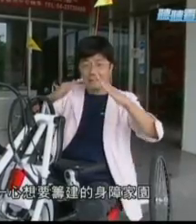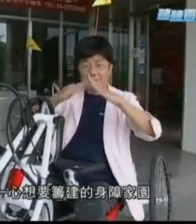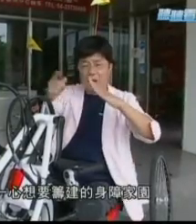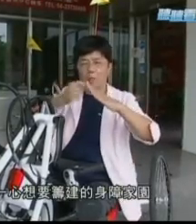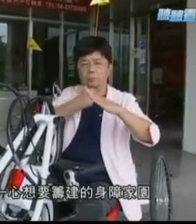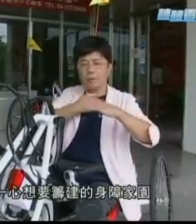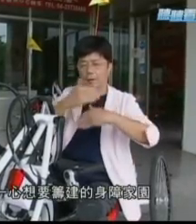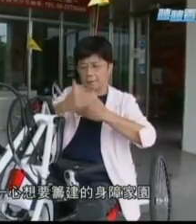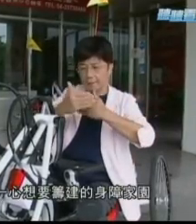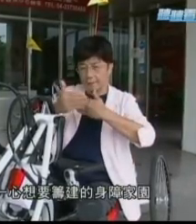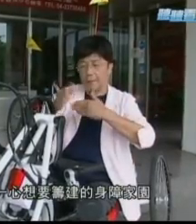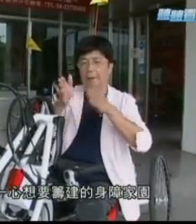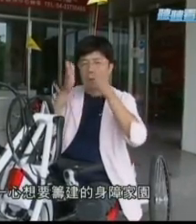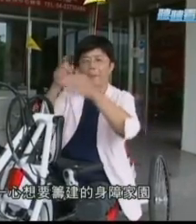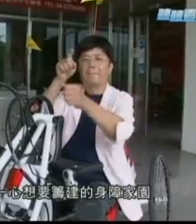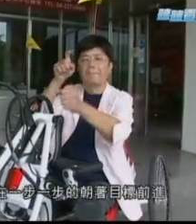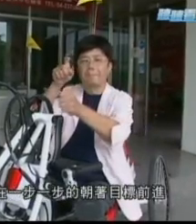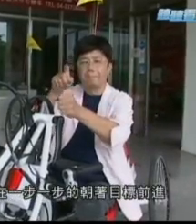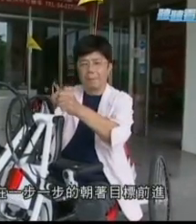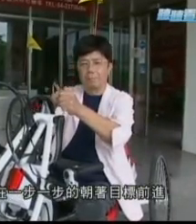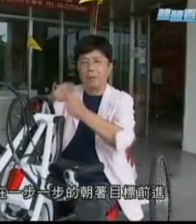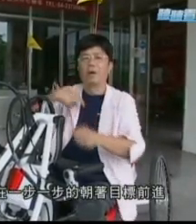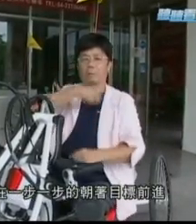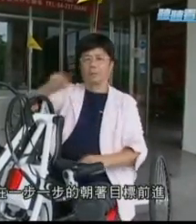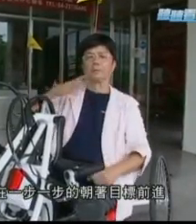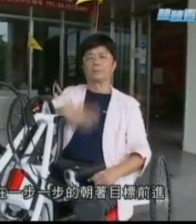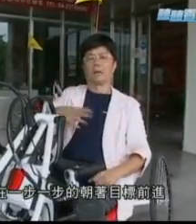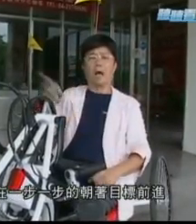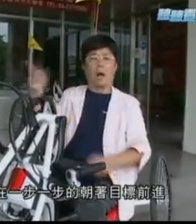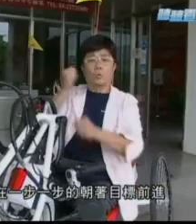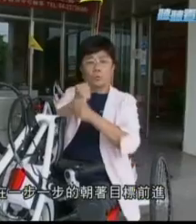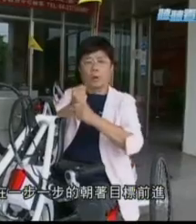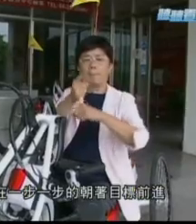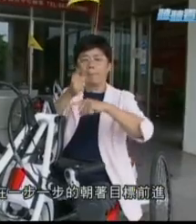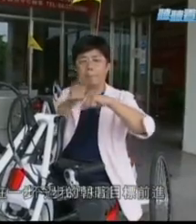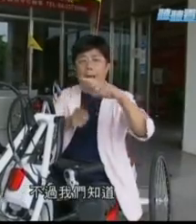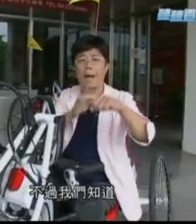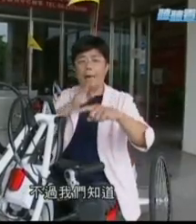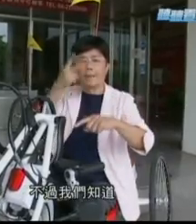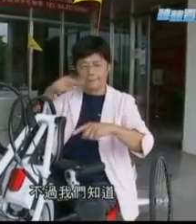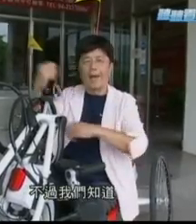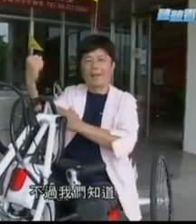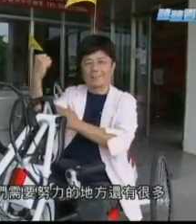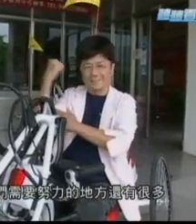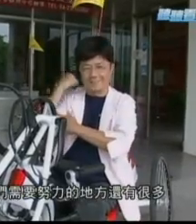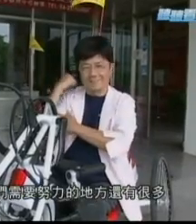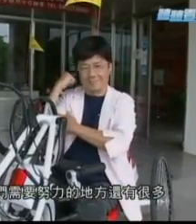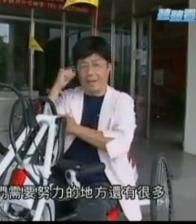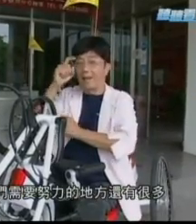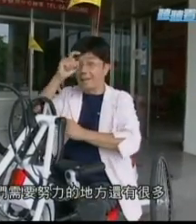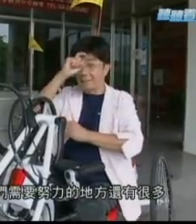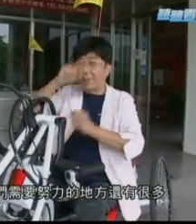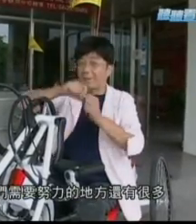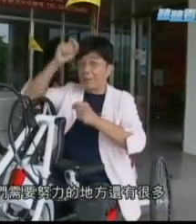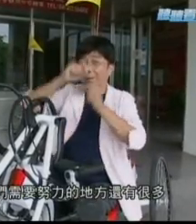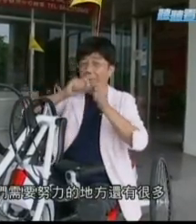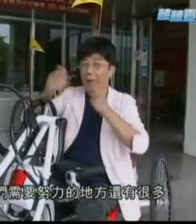想要筹建的身障家园正在一步一步地朝着目标前进，不过我们知道，他们需要努力的地方还有很